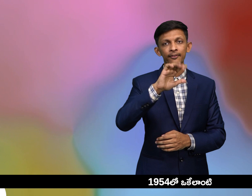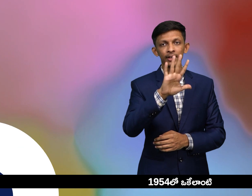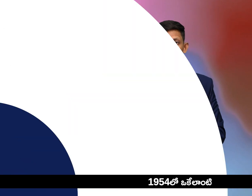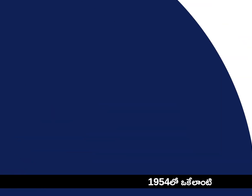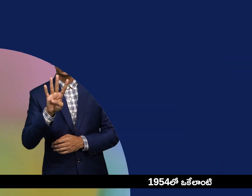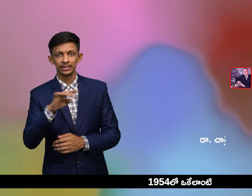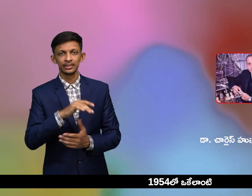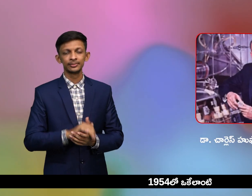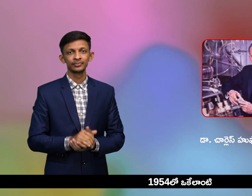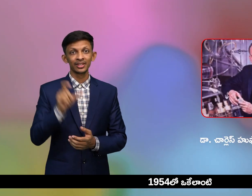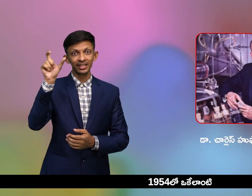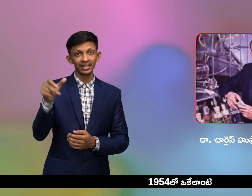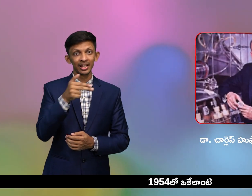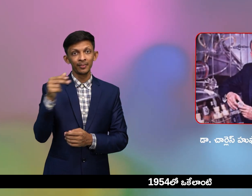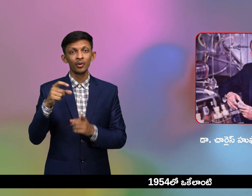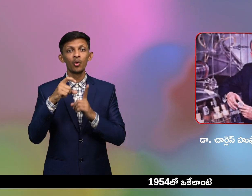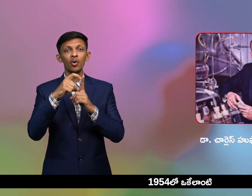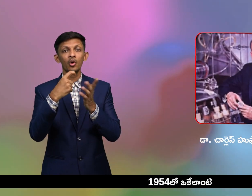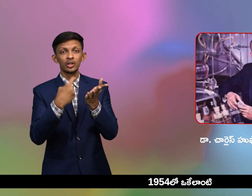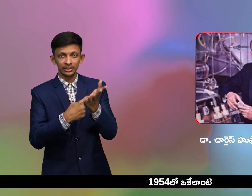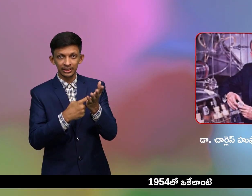1954లో ఒకేలాంటి